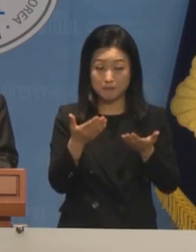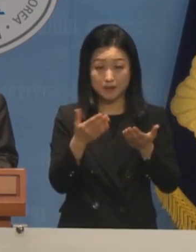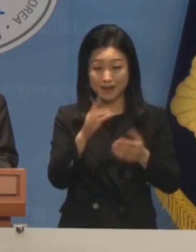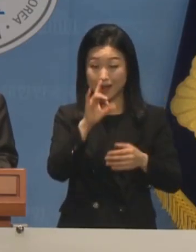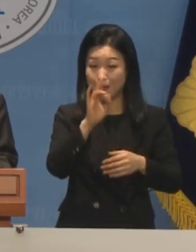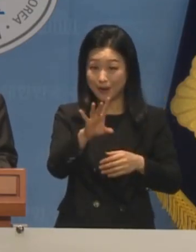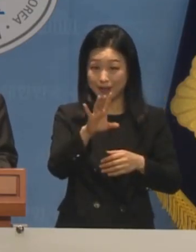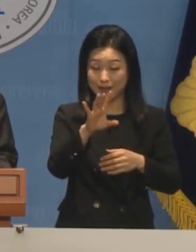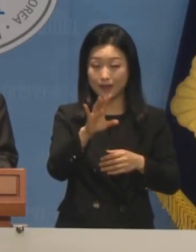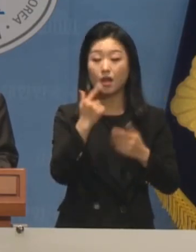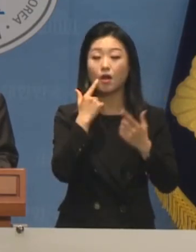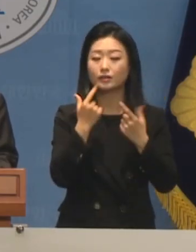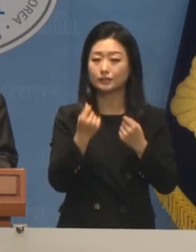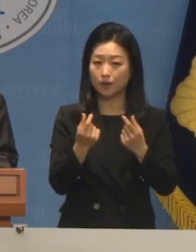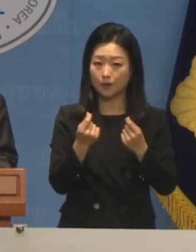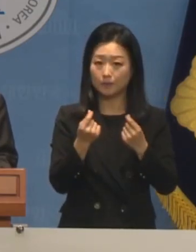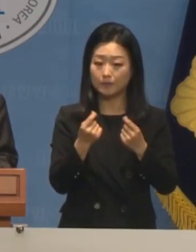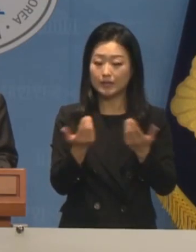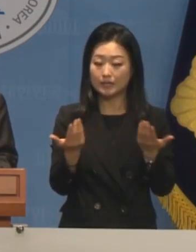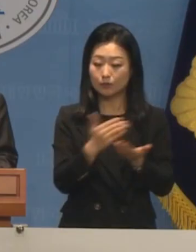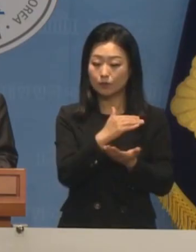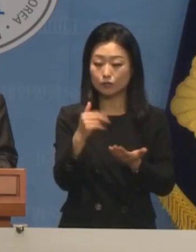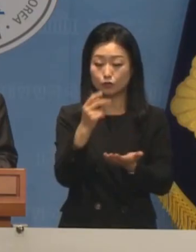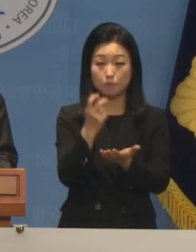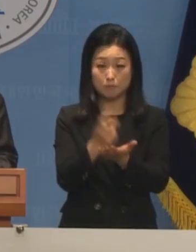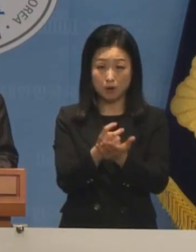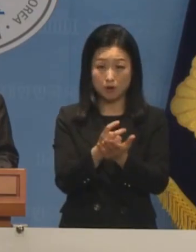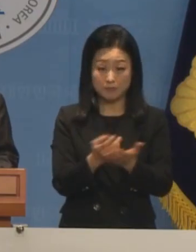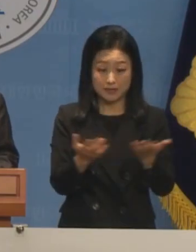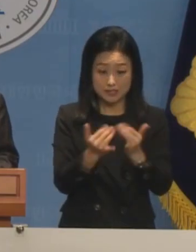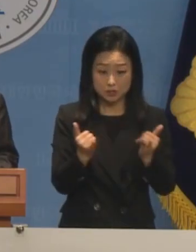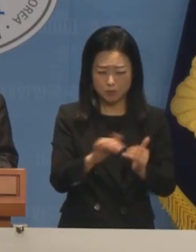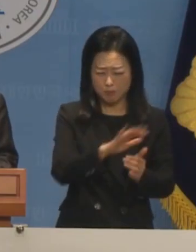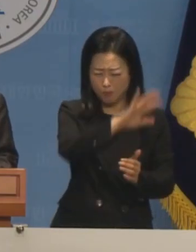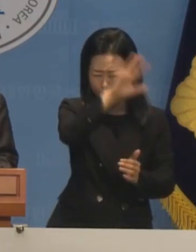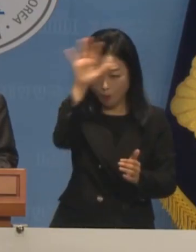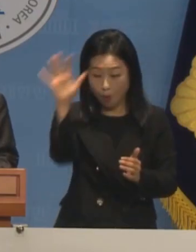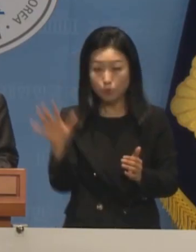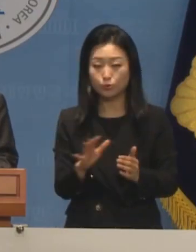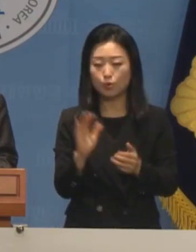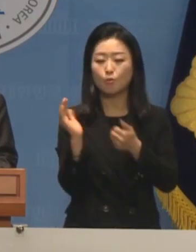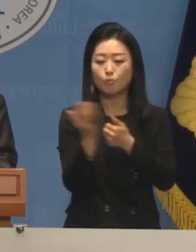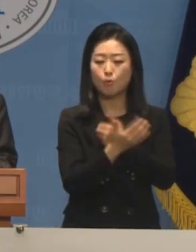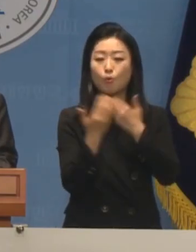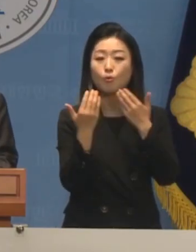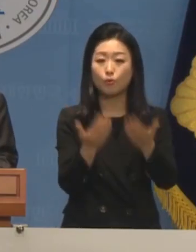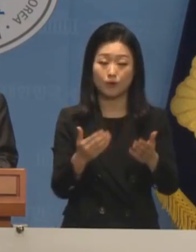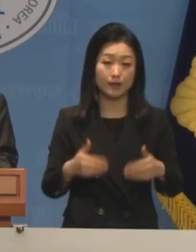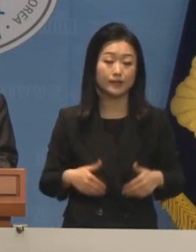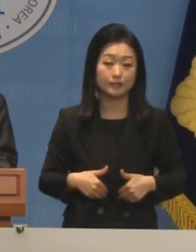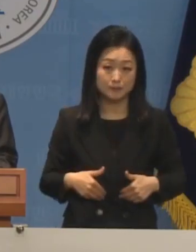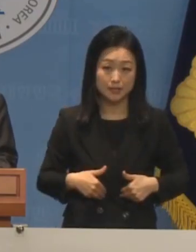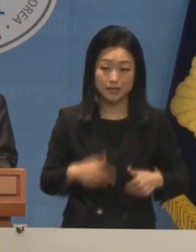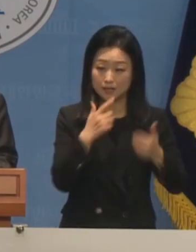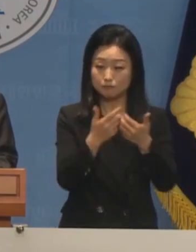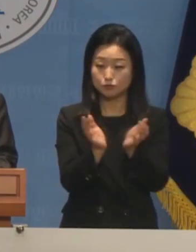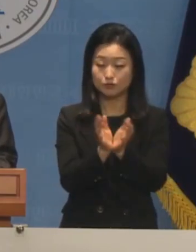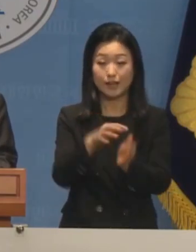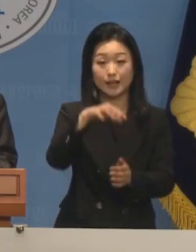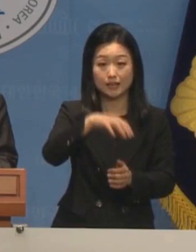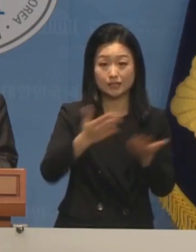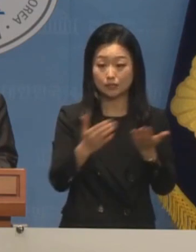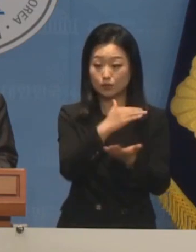있어서는 안되 근로기준법 또한 일하는 모든 국민을 보호해야 합니다 더불어민주당은